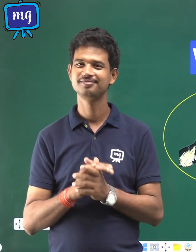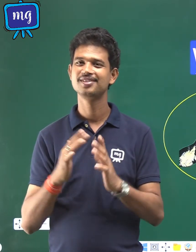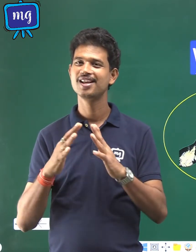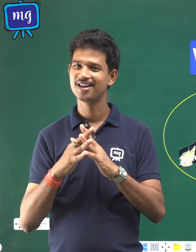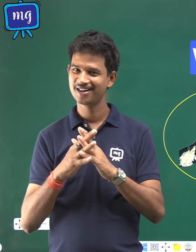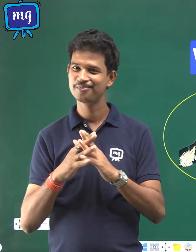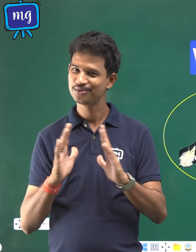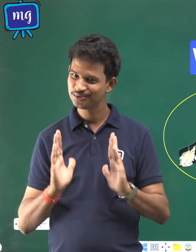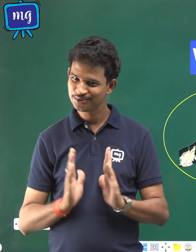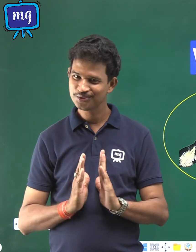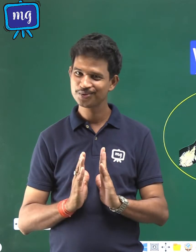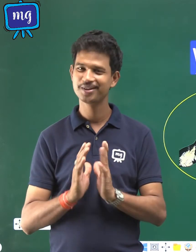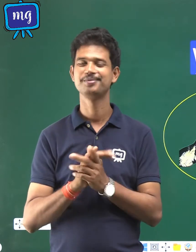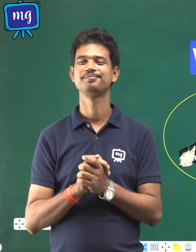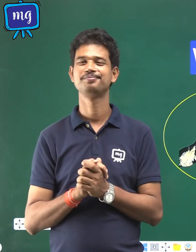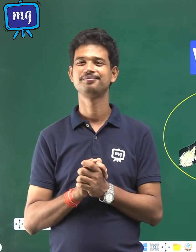स्मॉल w है।